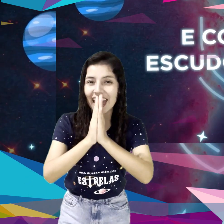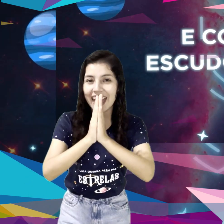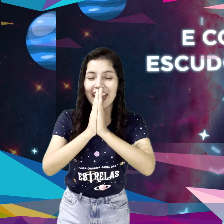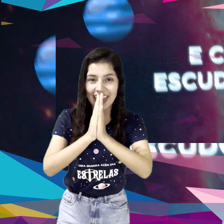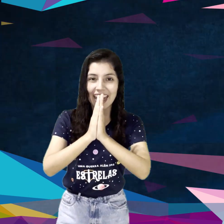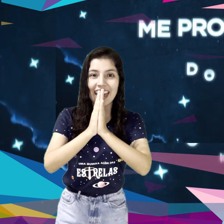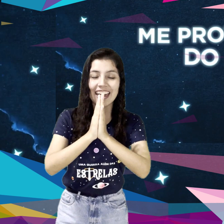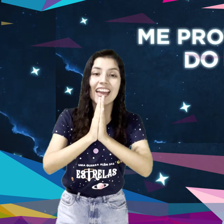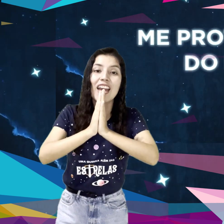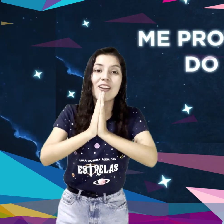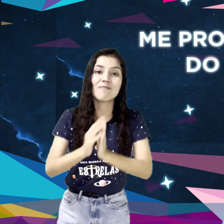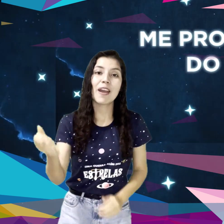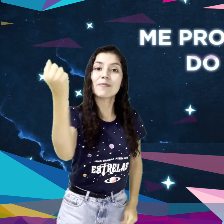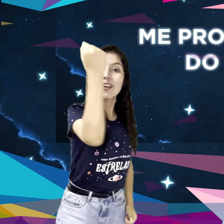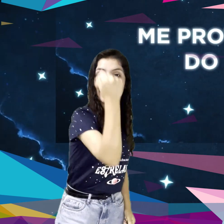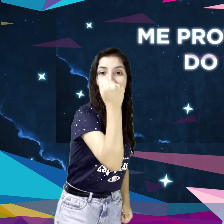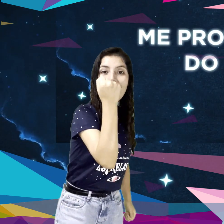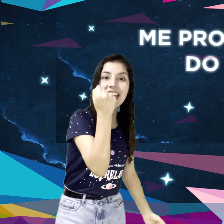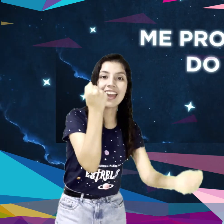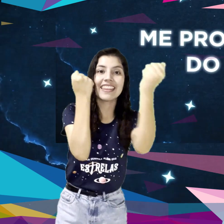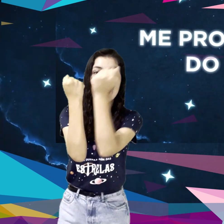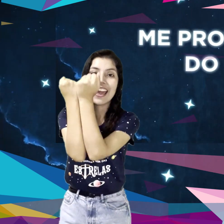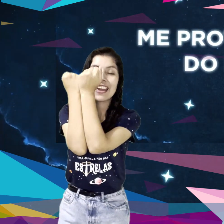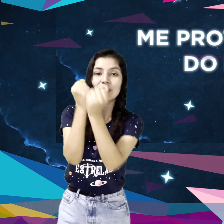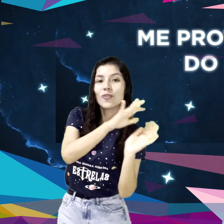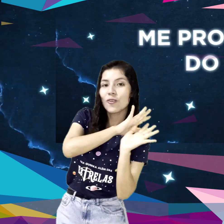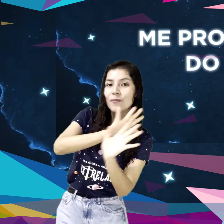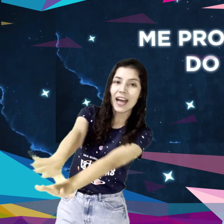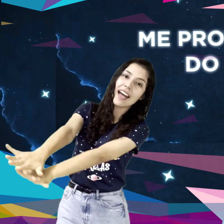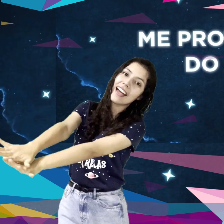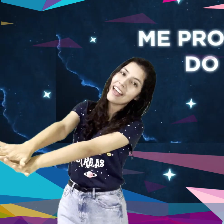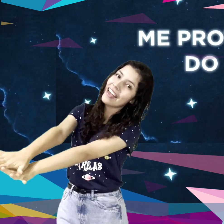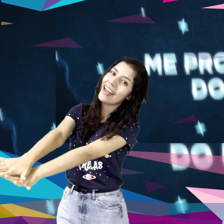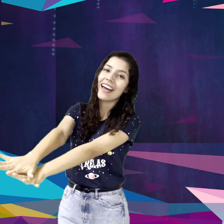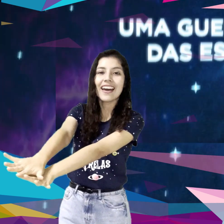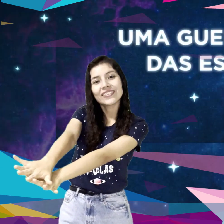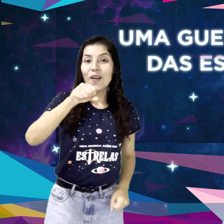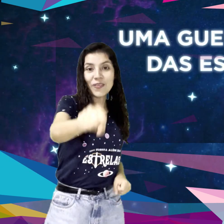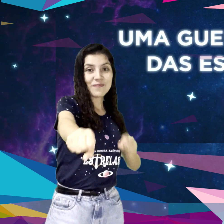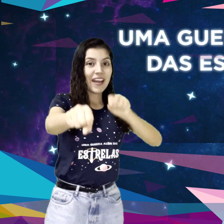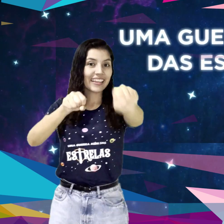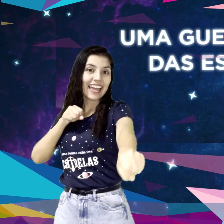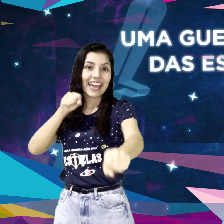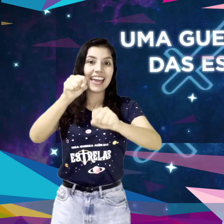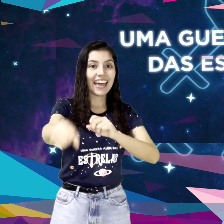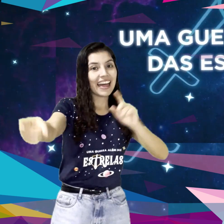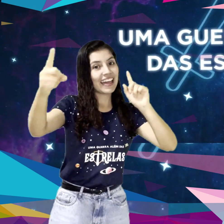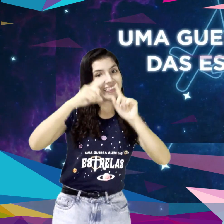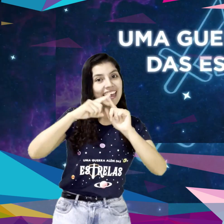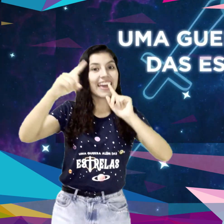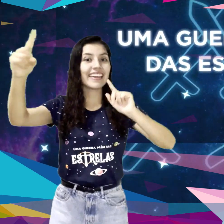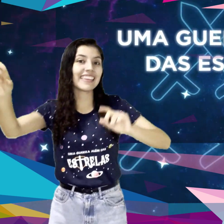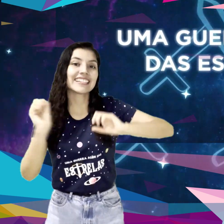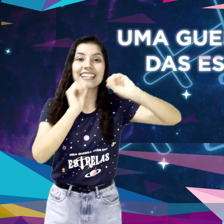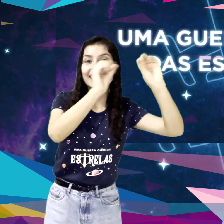fé, me protegerei do mal Uma guerra